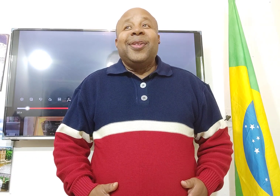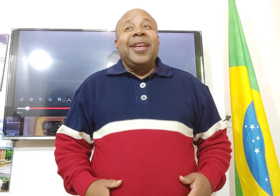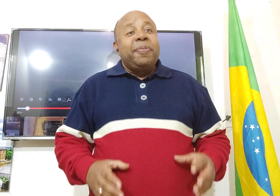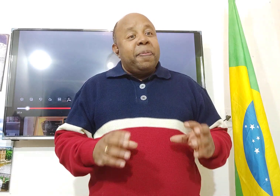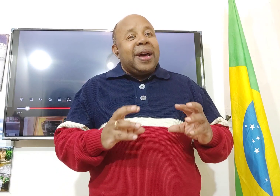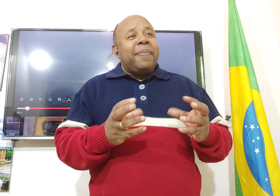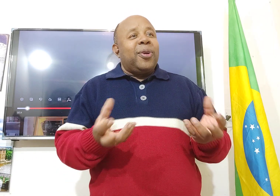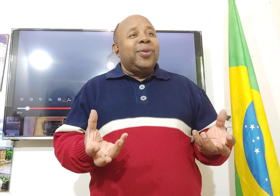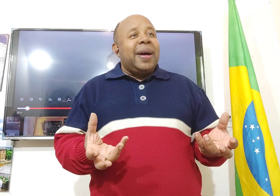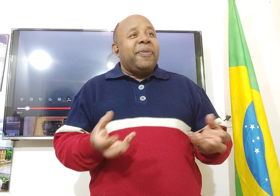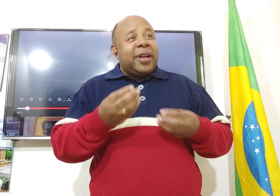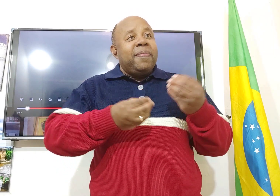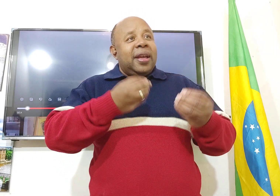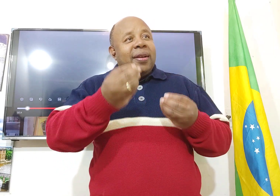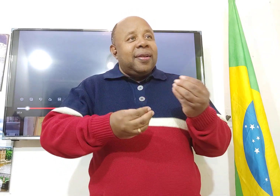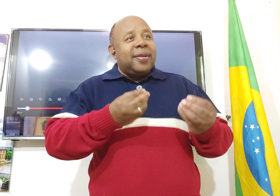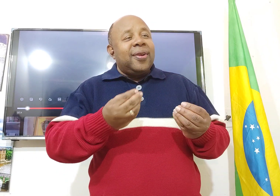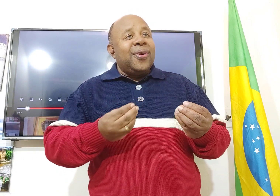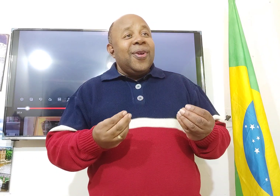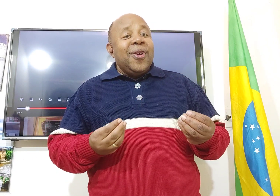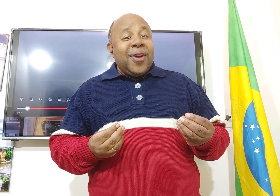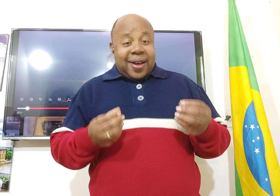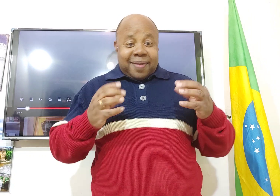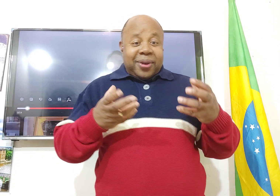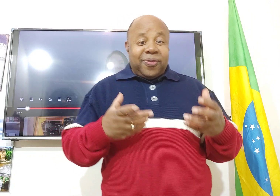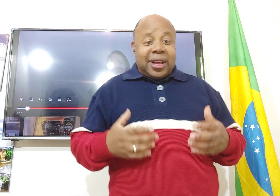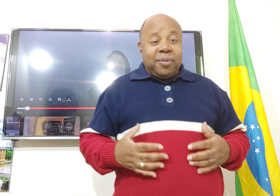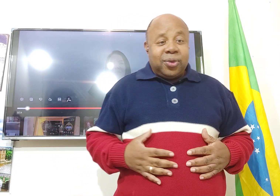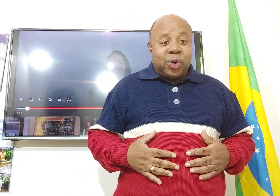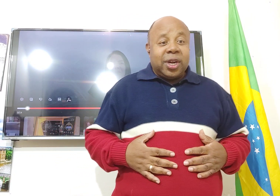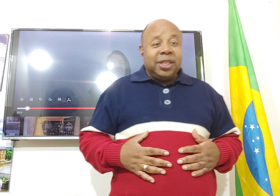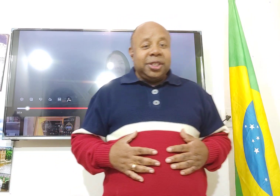tenho que preparar pra contar pra ficar bem, entendeu? Pra não ficar muito chocante.